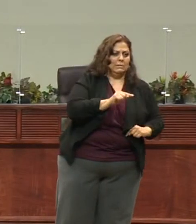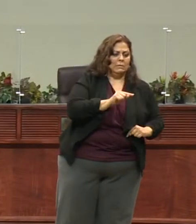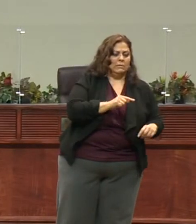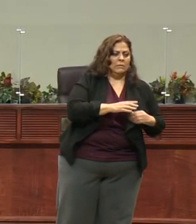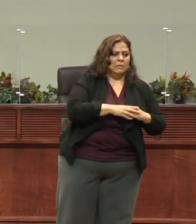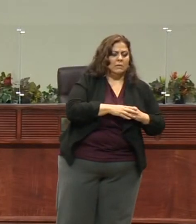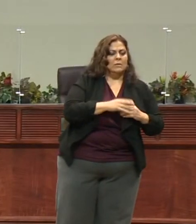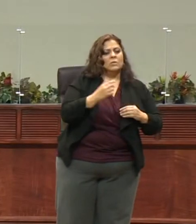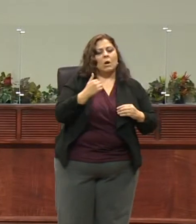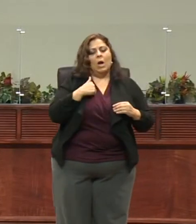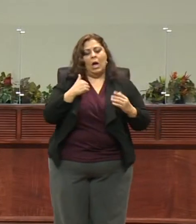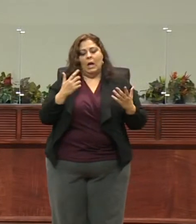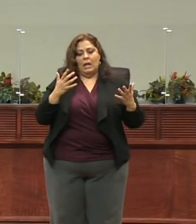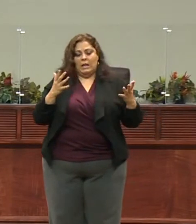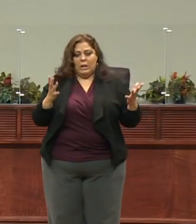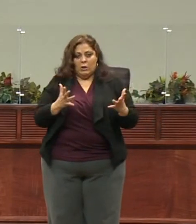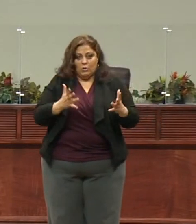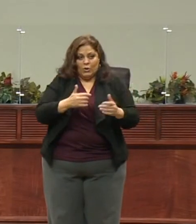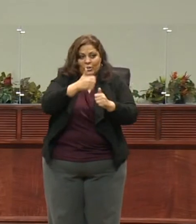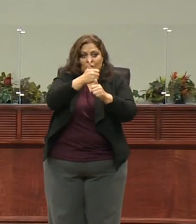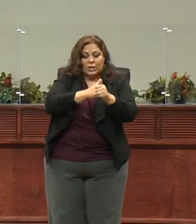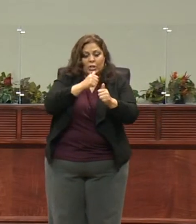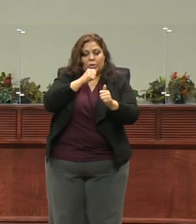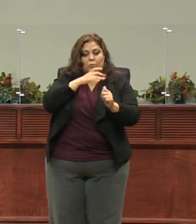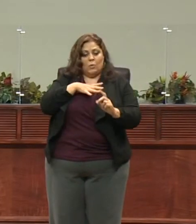to think about it and have that conversation.